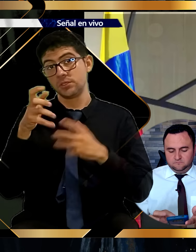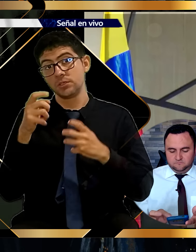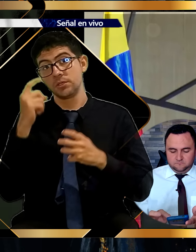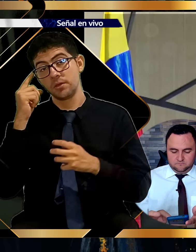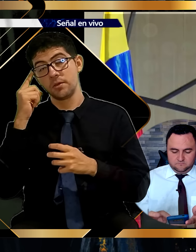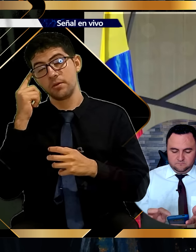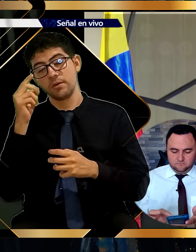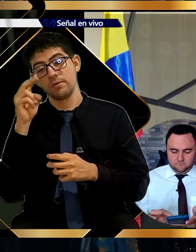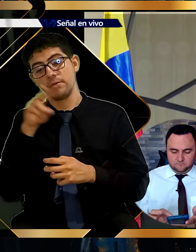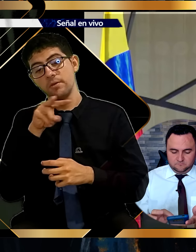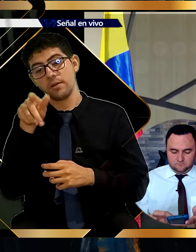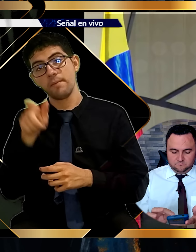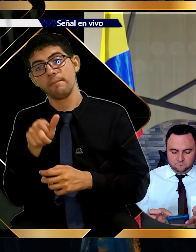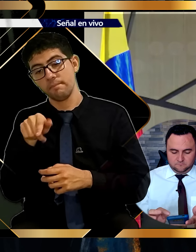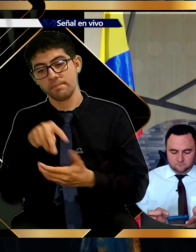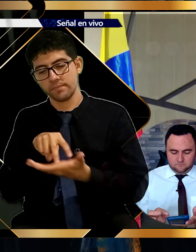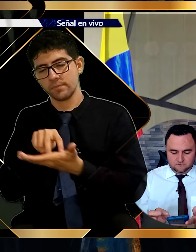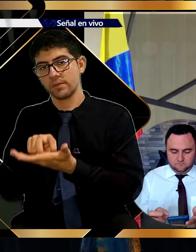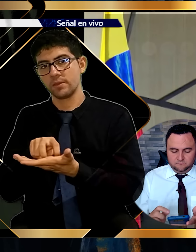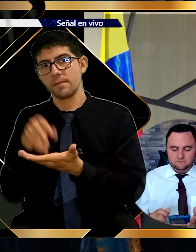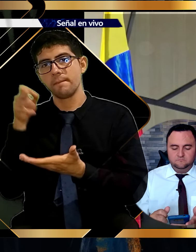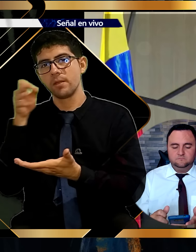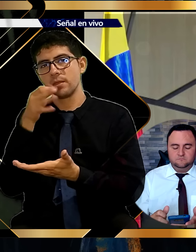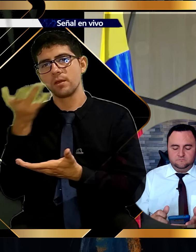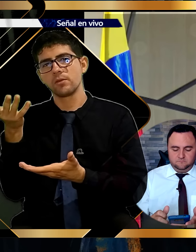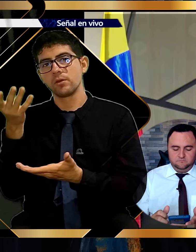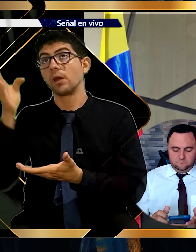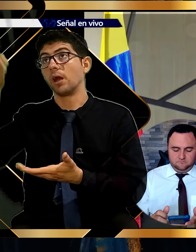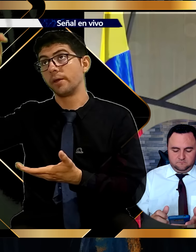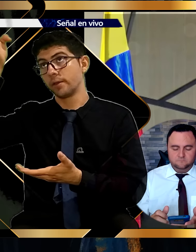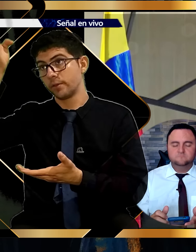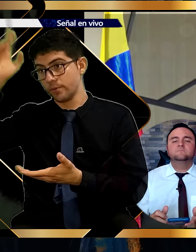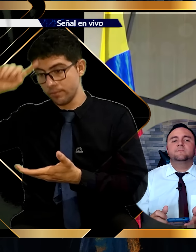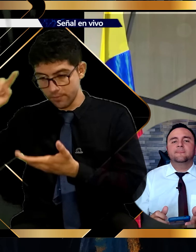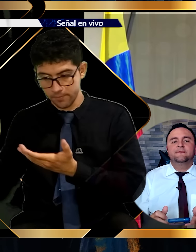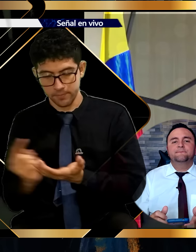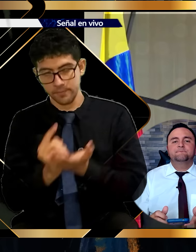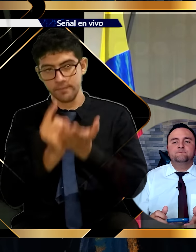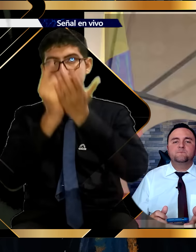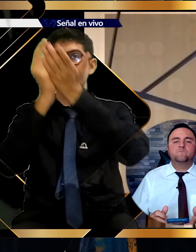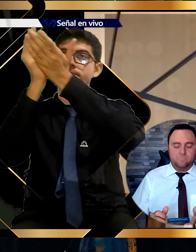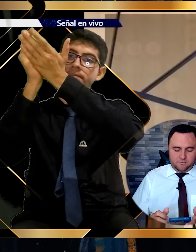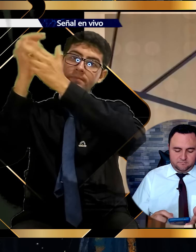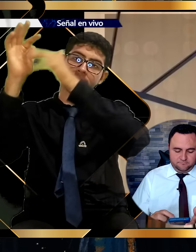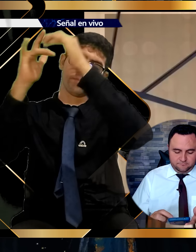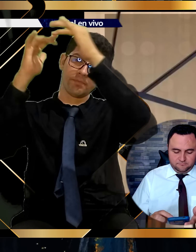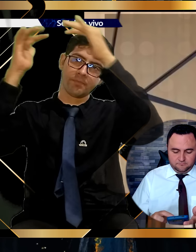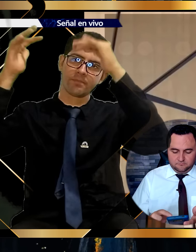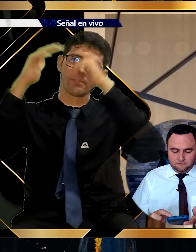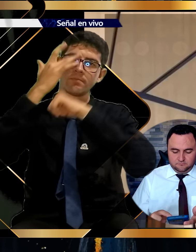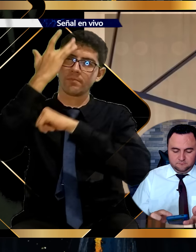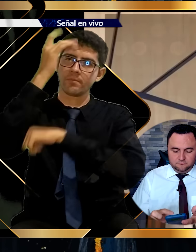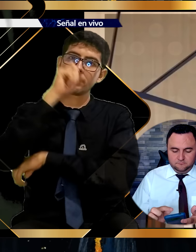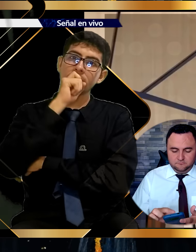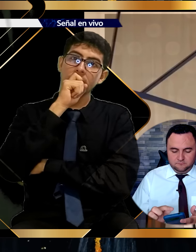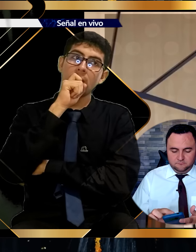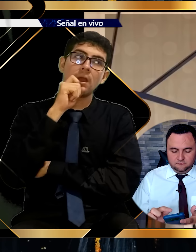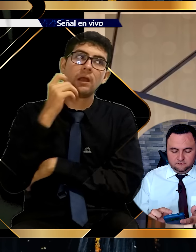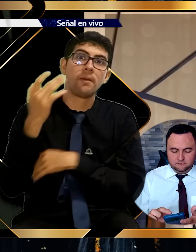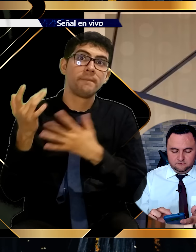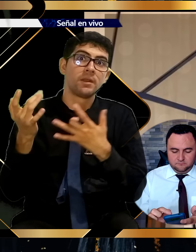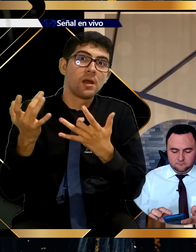va a pasar. ¿Por qué? ¿Por qué se ha vuelto una esperanza asustadiza?